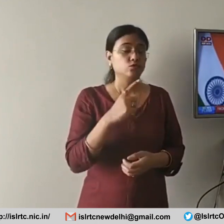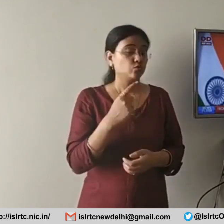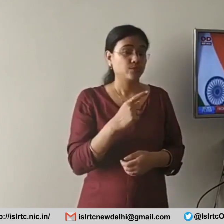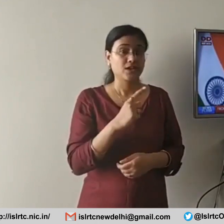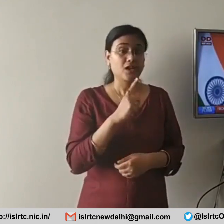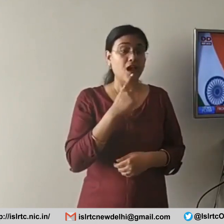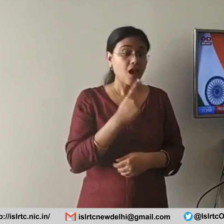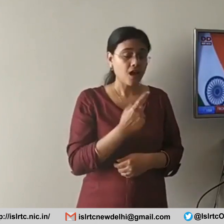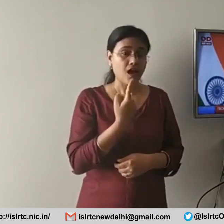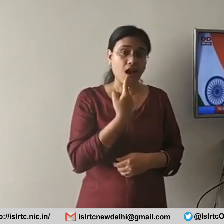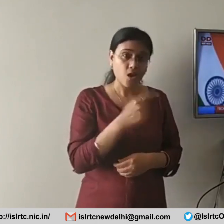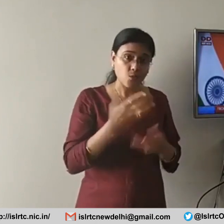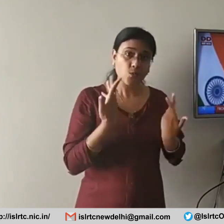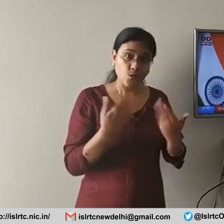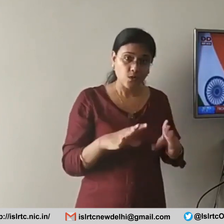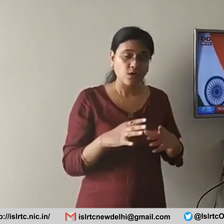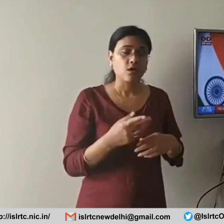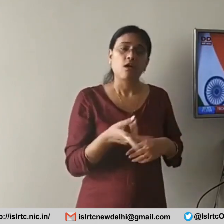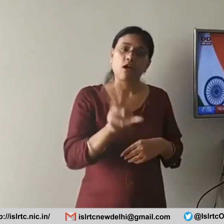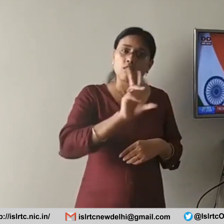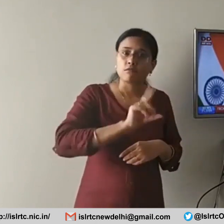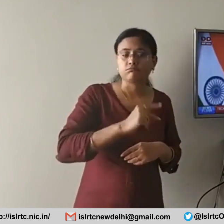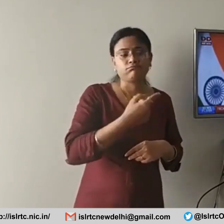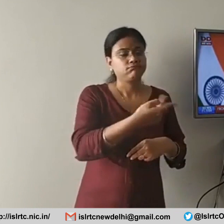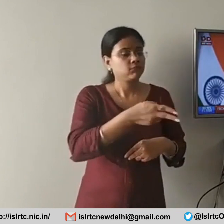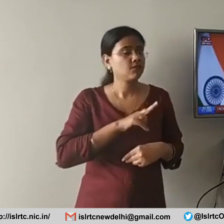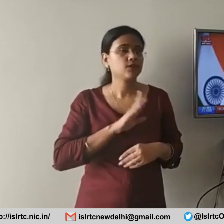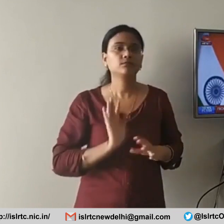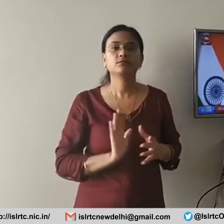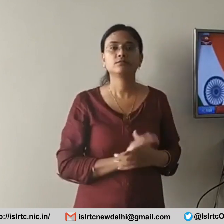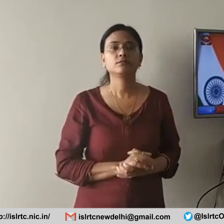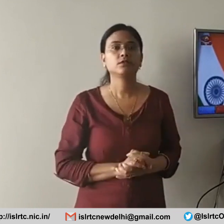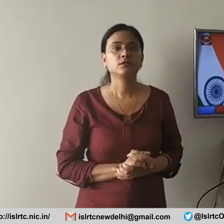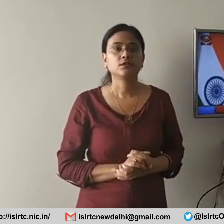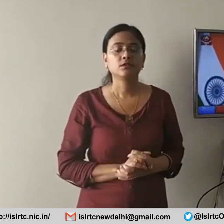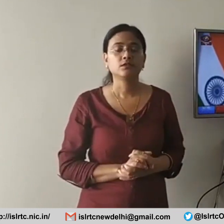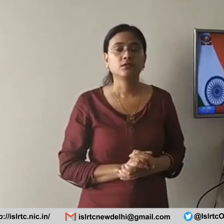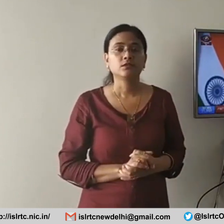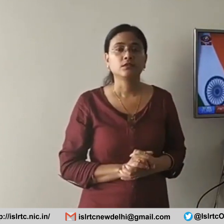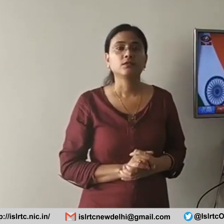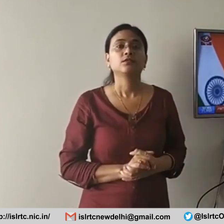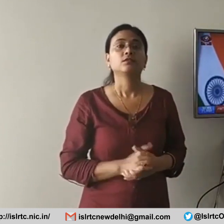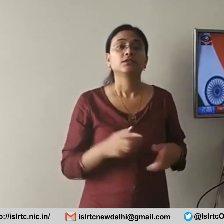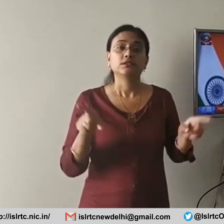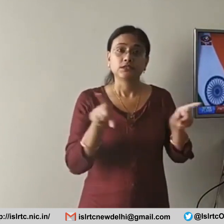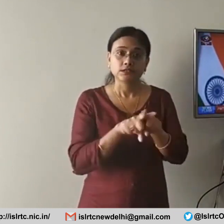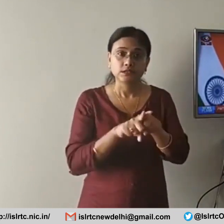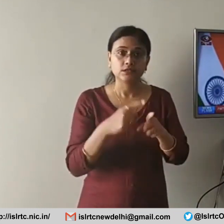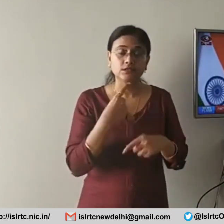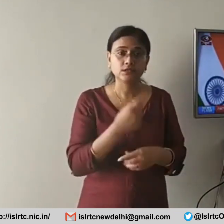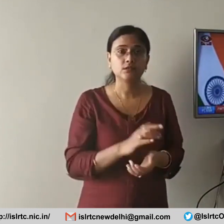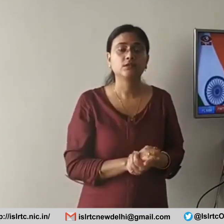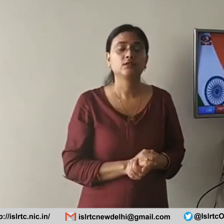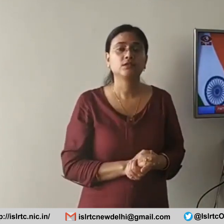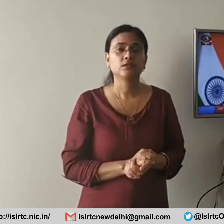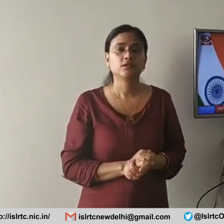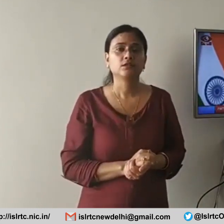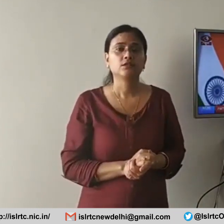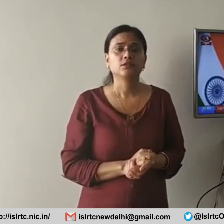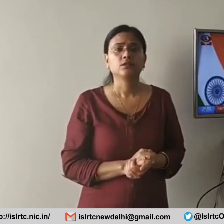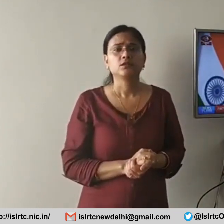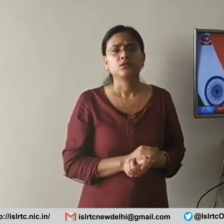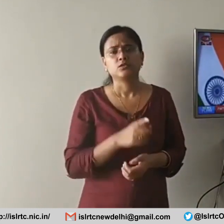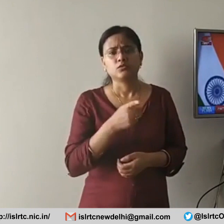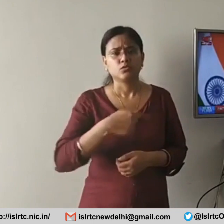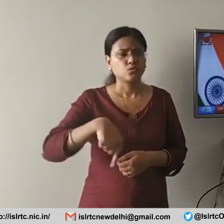तुरंत वापस ले ली जाएगी। और इसलिए न